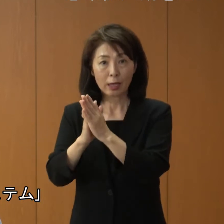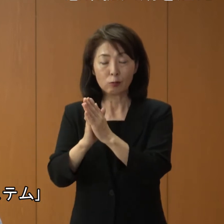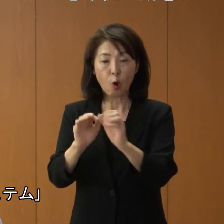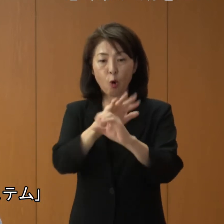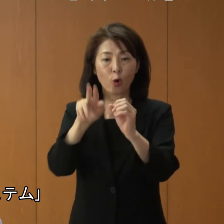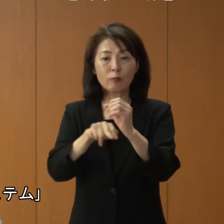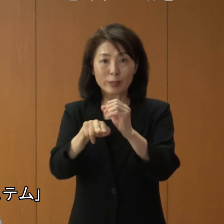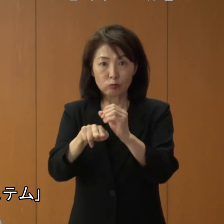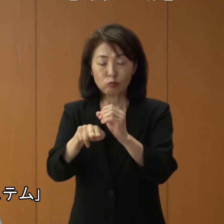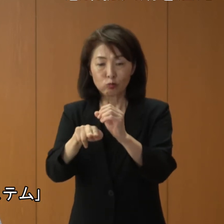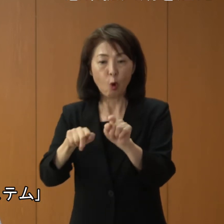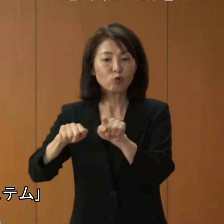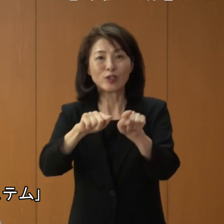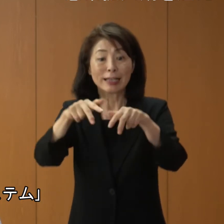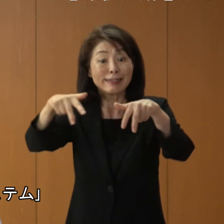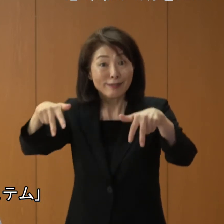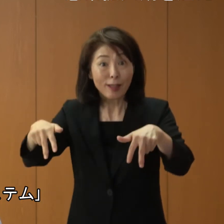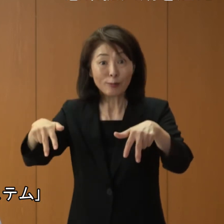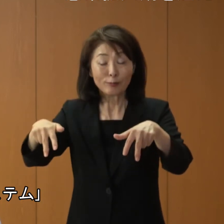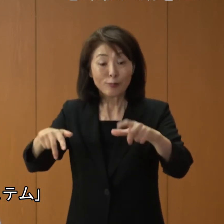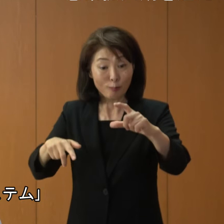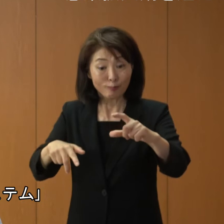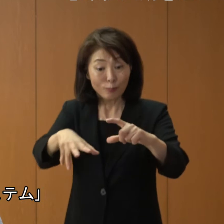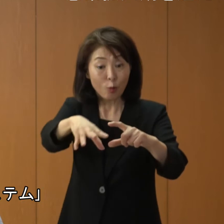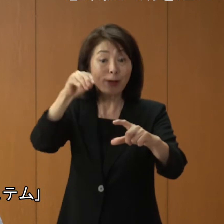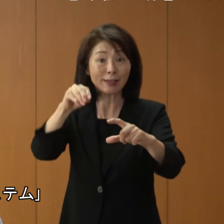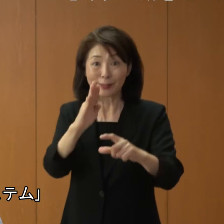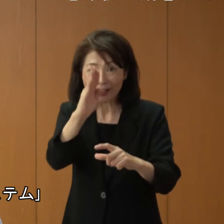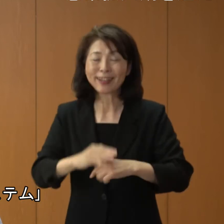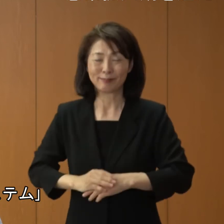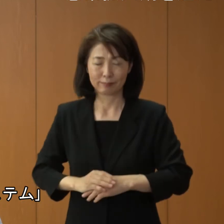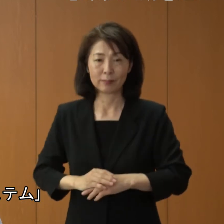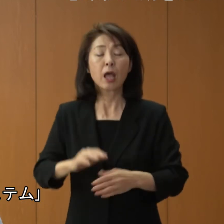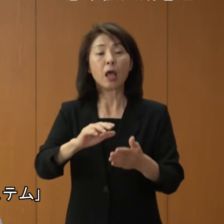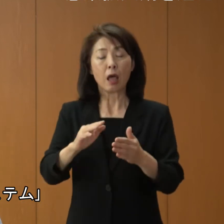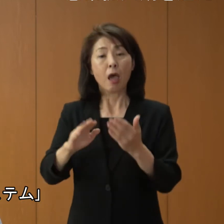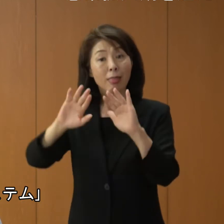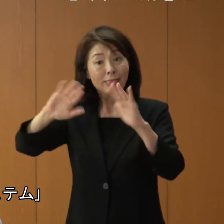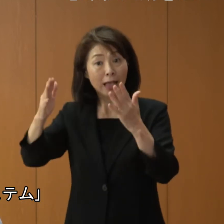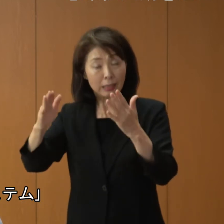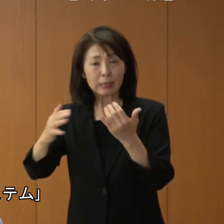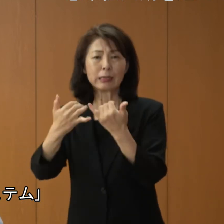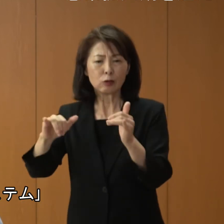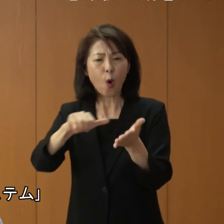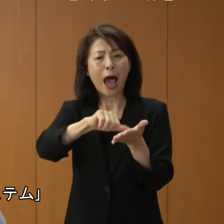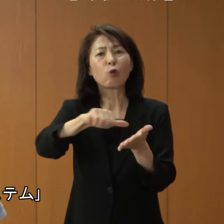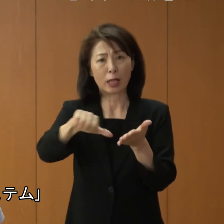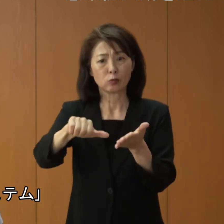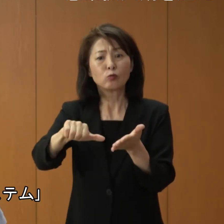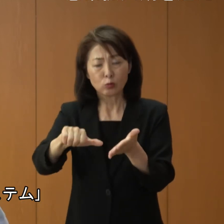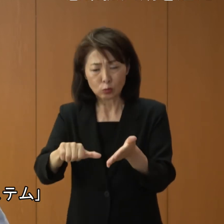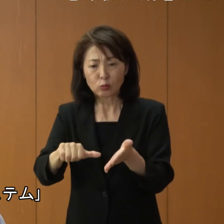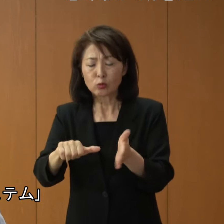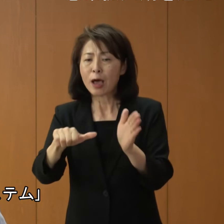ロナ追跡システムの利用をお願いします。メールアドレス等を登録していただくだけで結